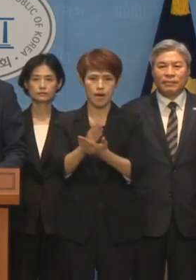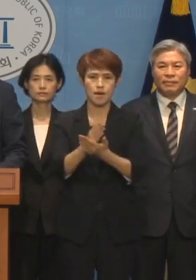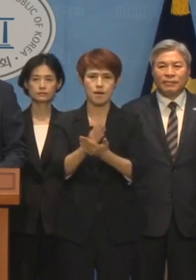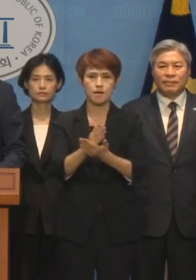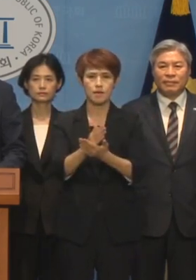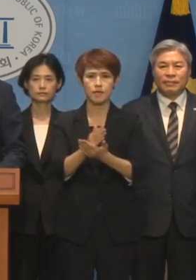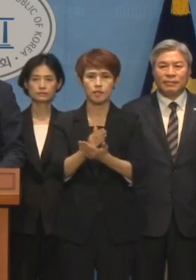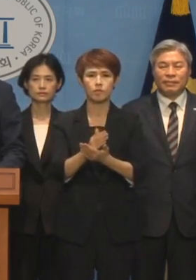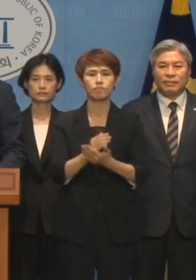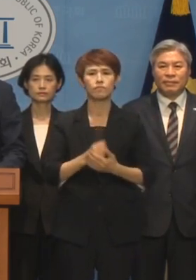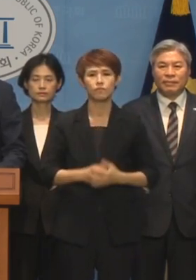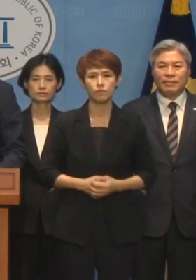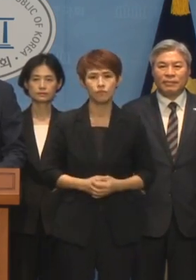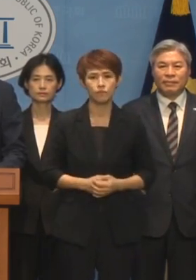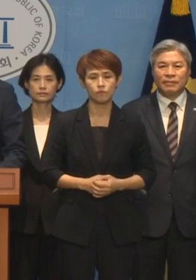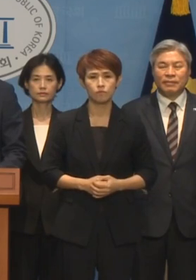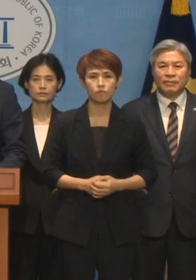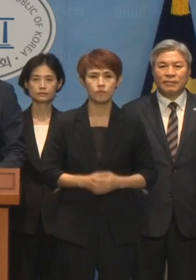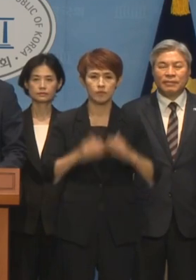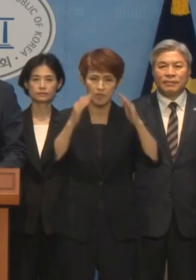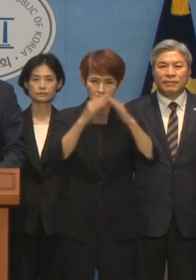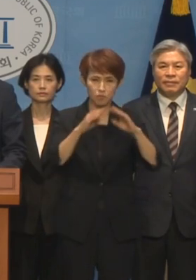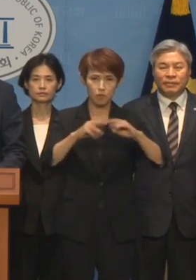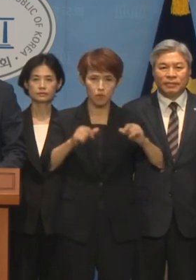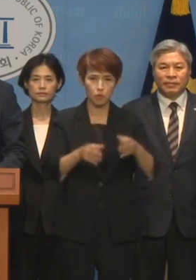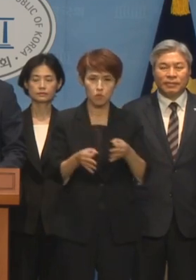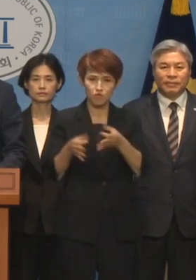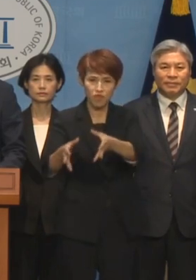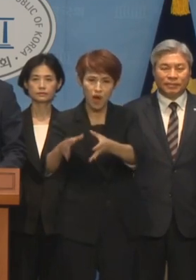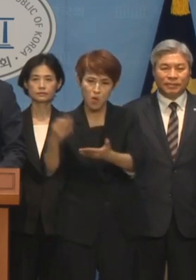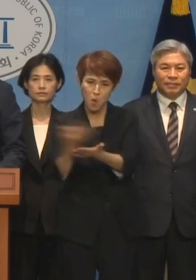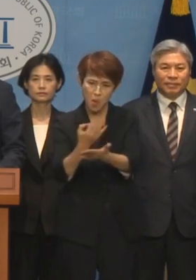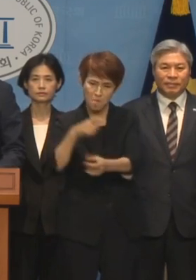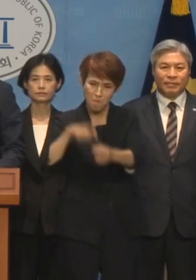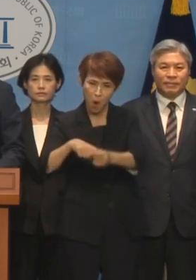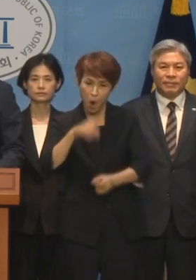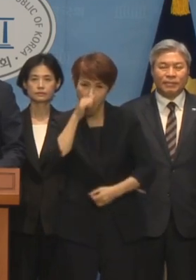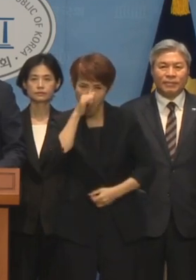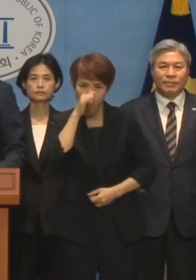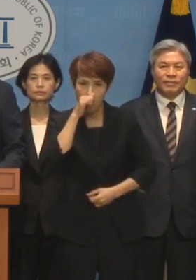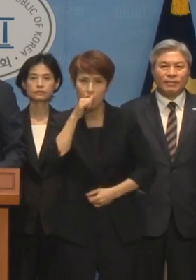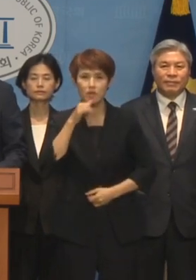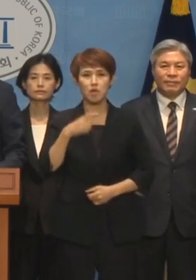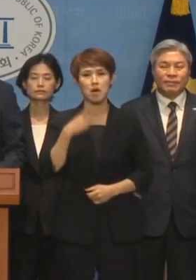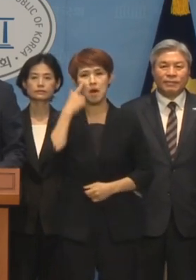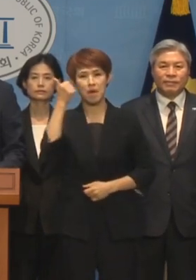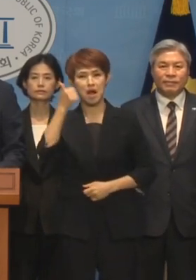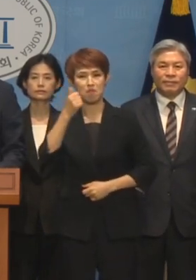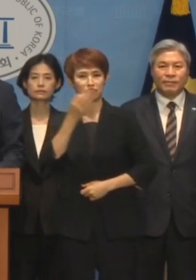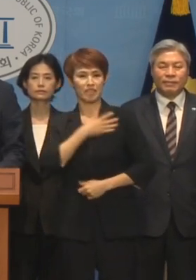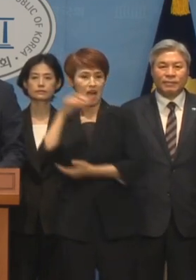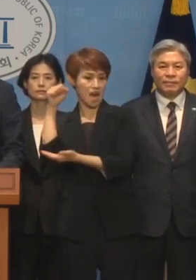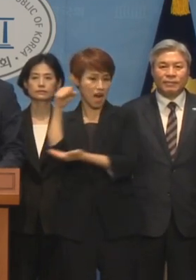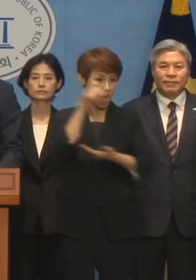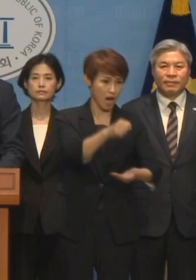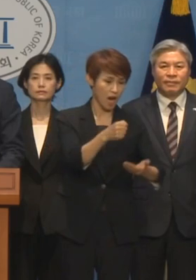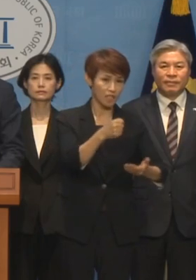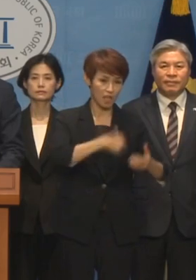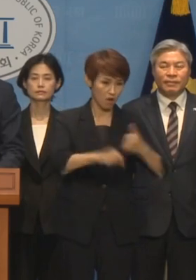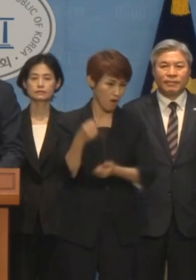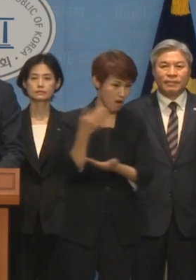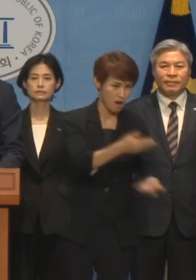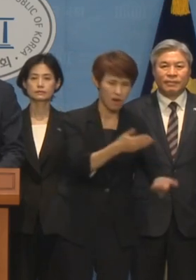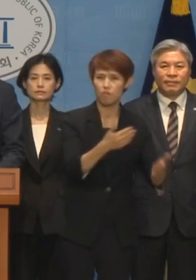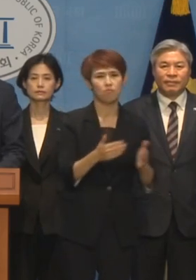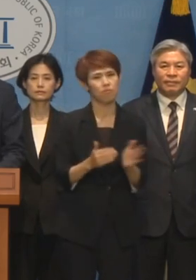고치기 위해서입니다. 부동산이 투기의 대상이 되었고 부의 대물림이 강화되고 있습니다. 청년들은